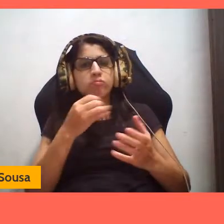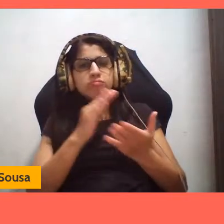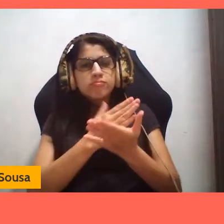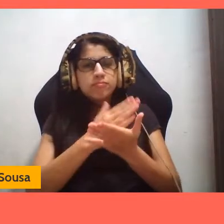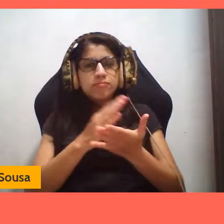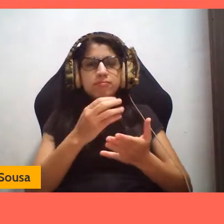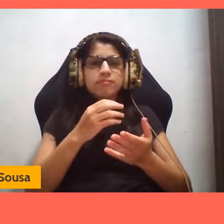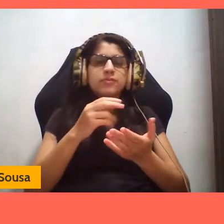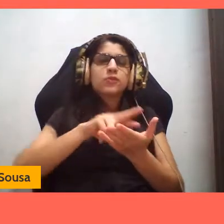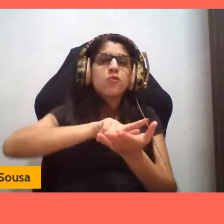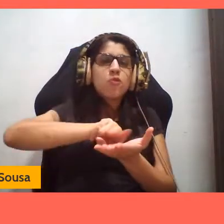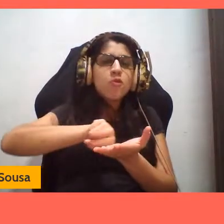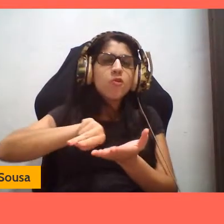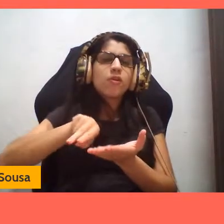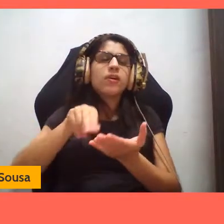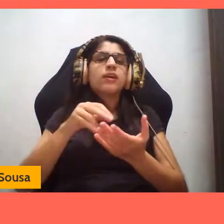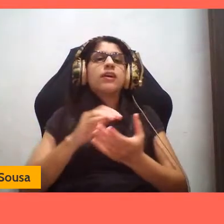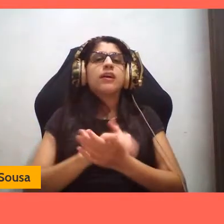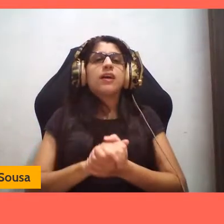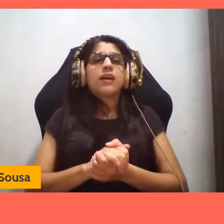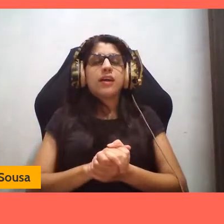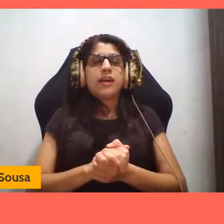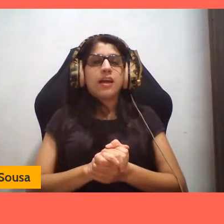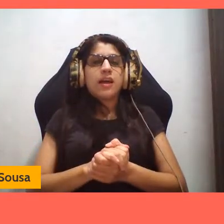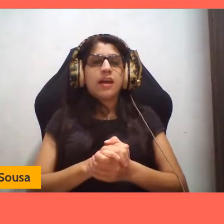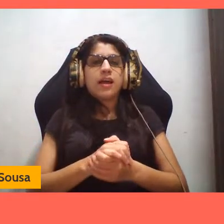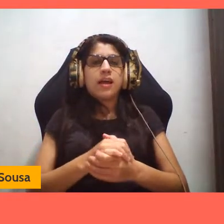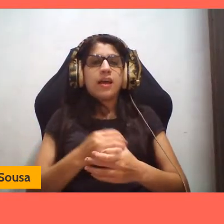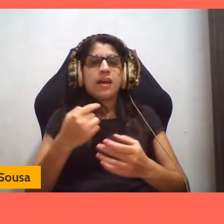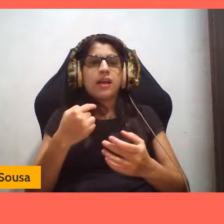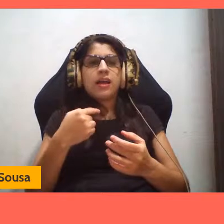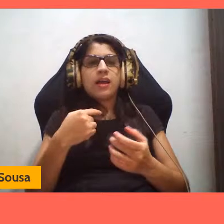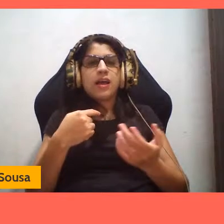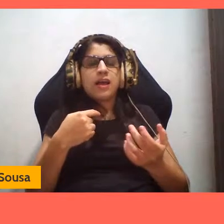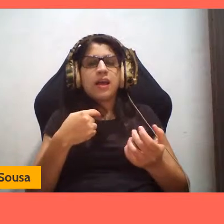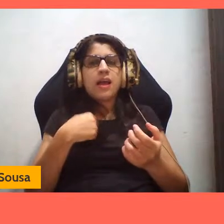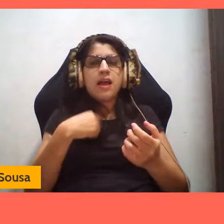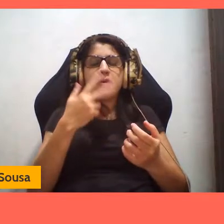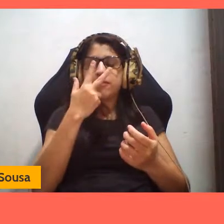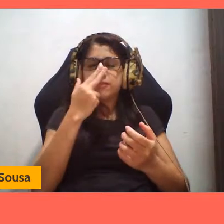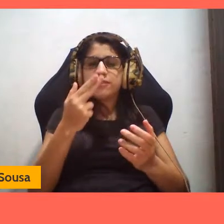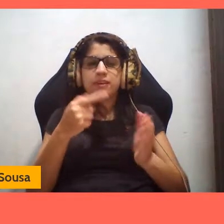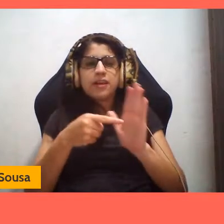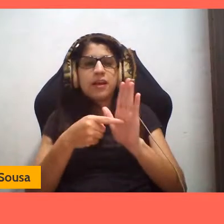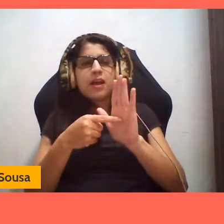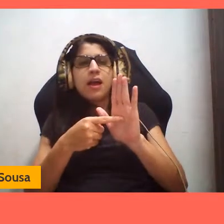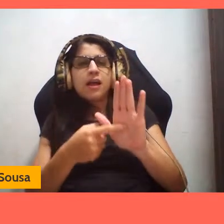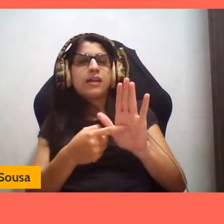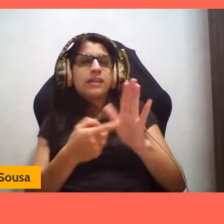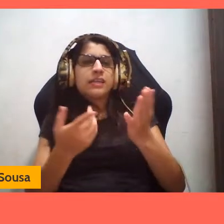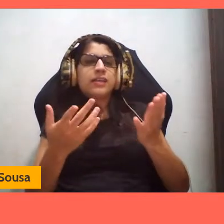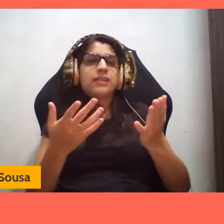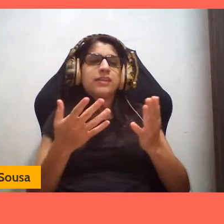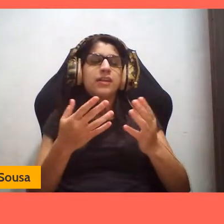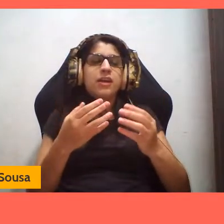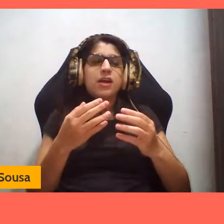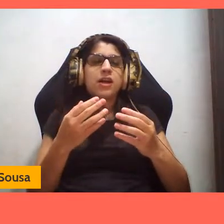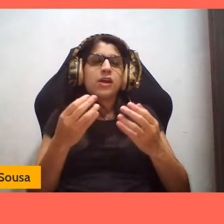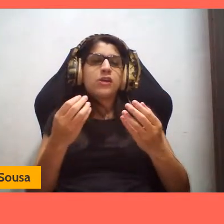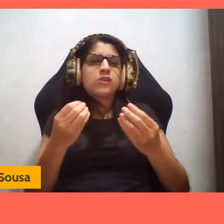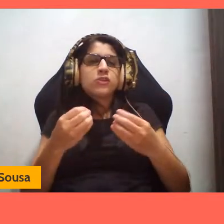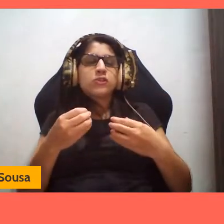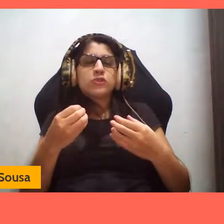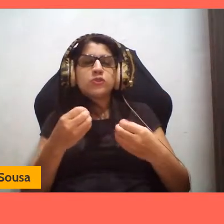parecendo aqueles apresentadores ao vivo que sempre chegam a surpresa, porque tem outra surpresa que a gente vai passar já. Amanda, nossa assessora